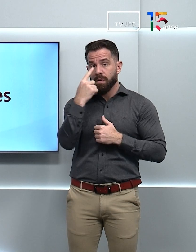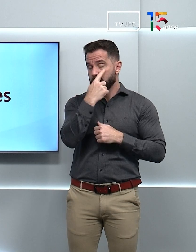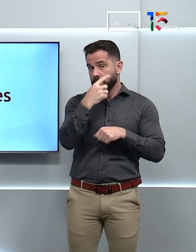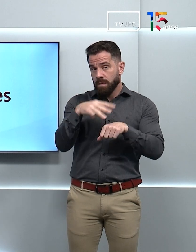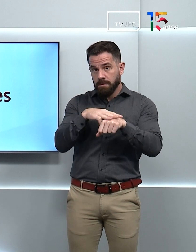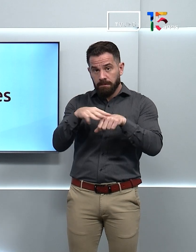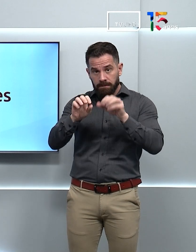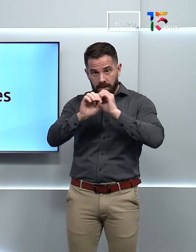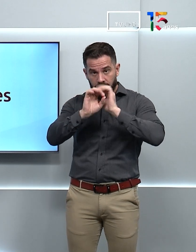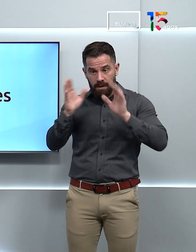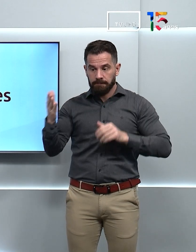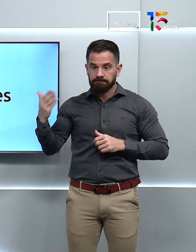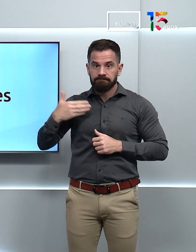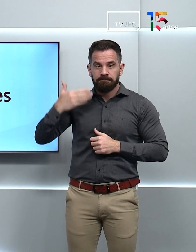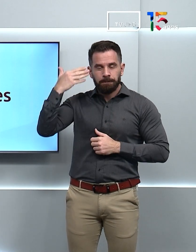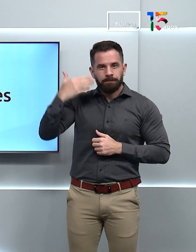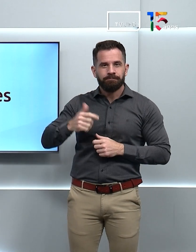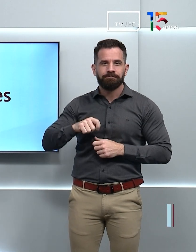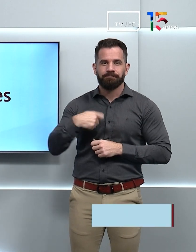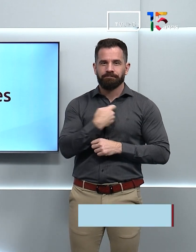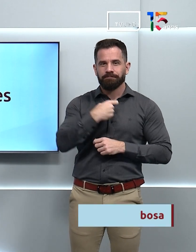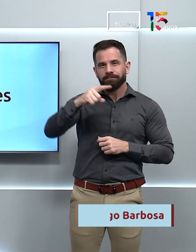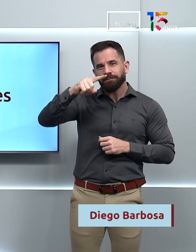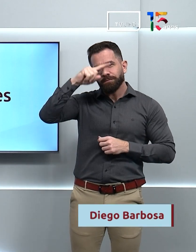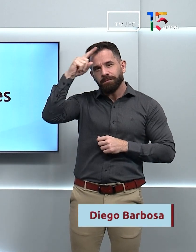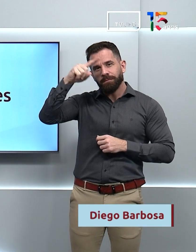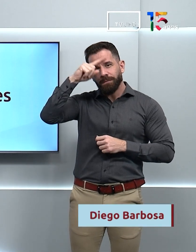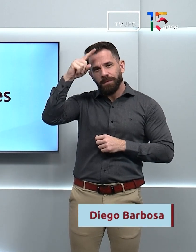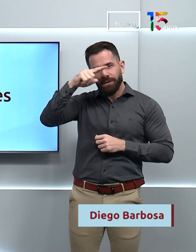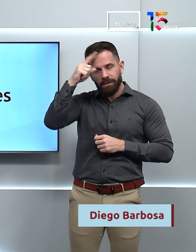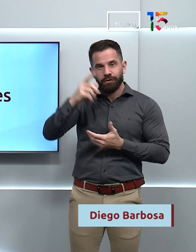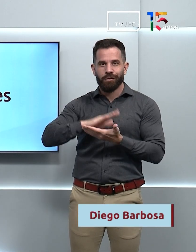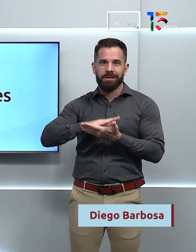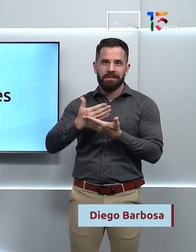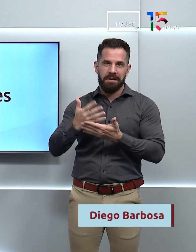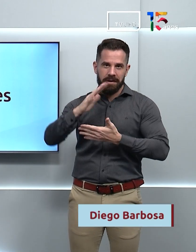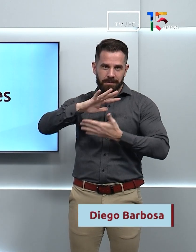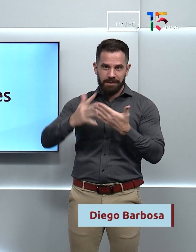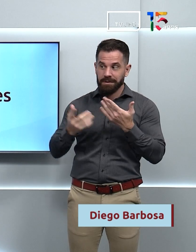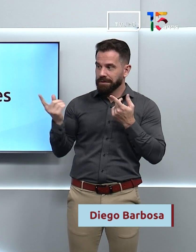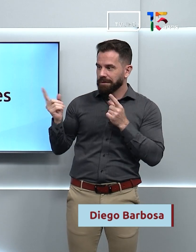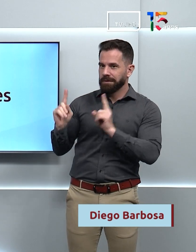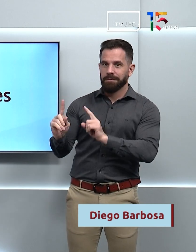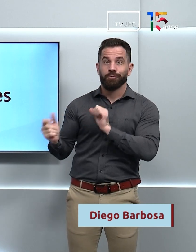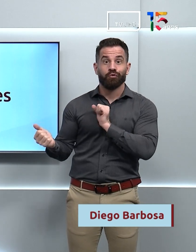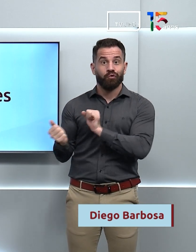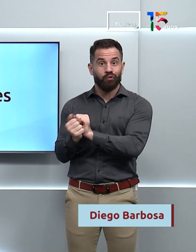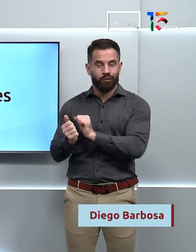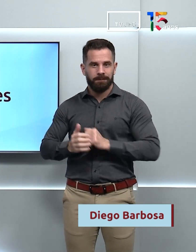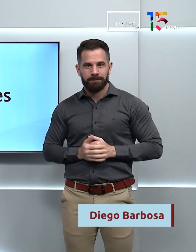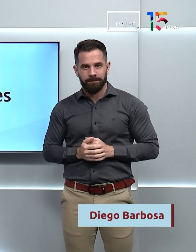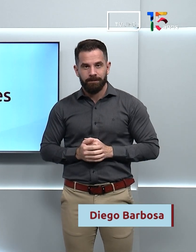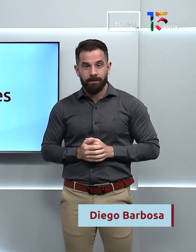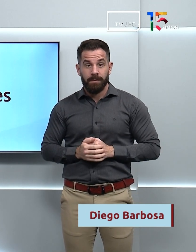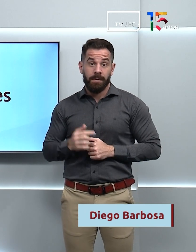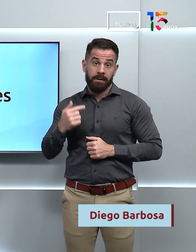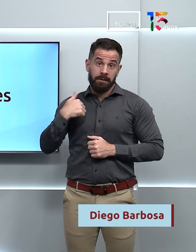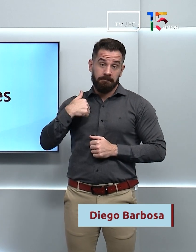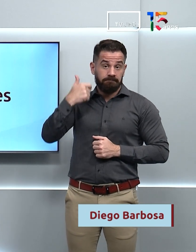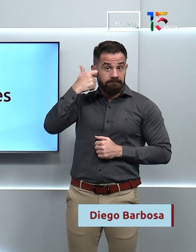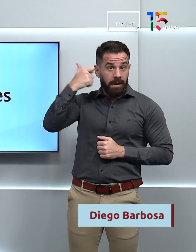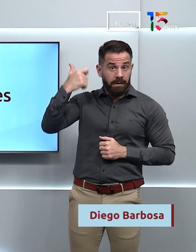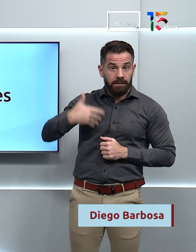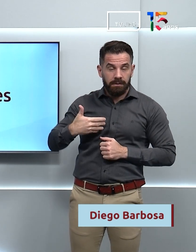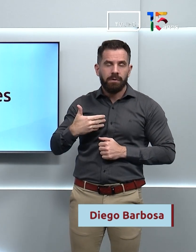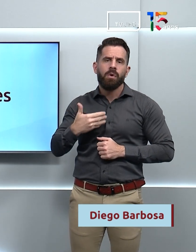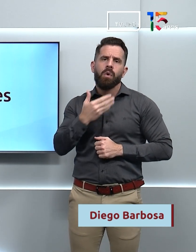claros. Quem está à minha esquerda é o professor Diego Barbosa e ele faz a interpretação para Libras aqui no estúdio. O professor se descreve como